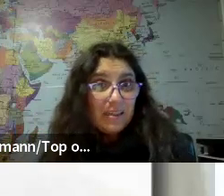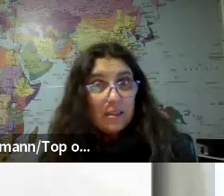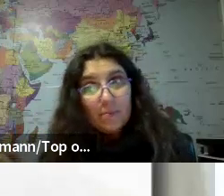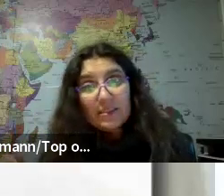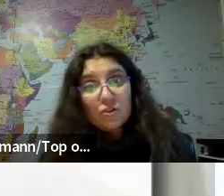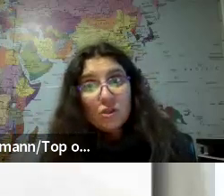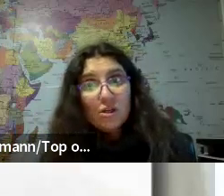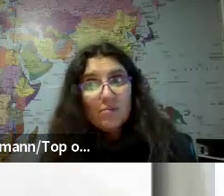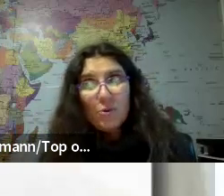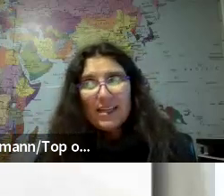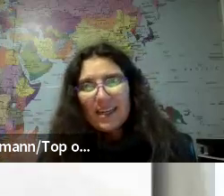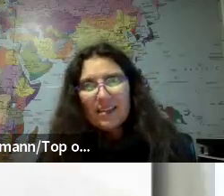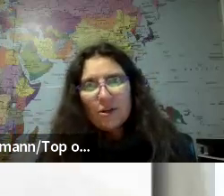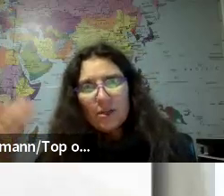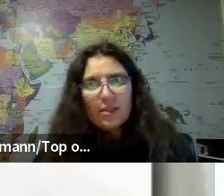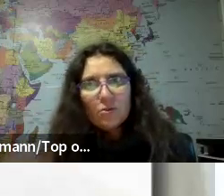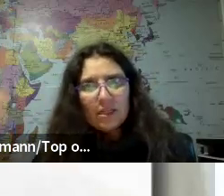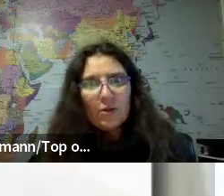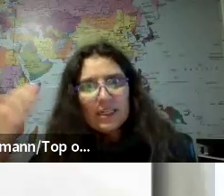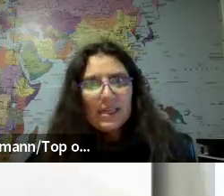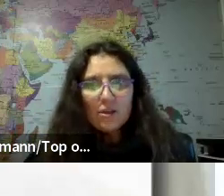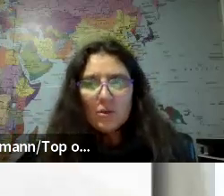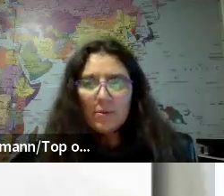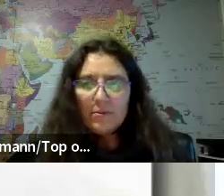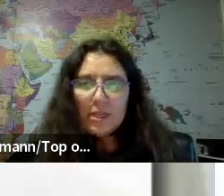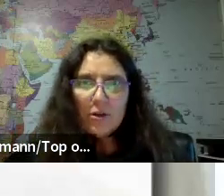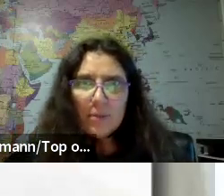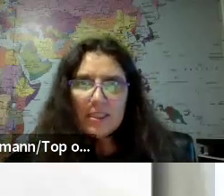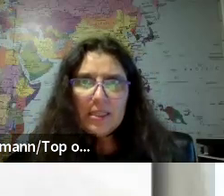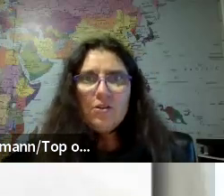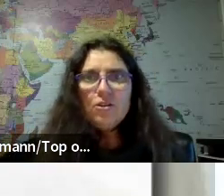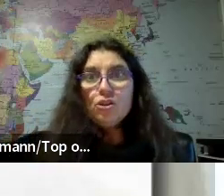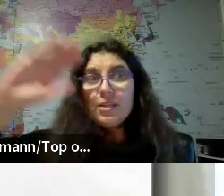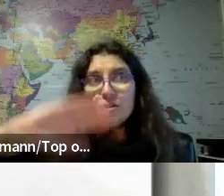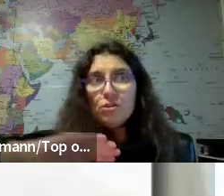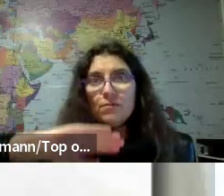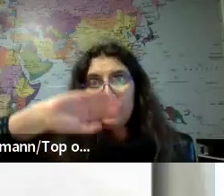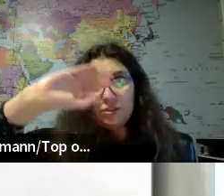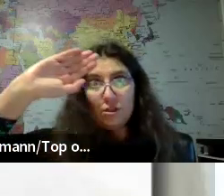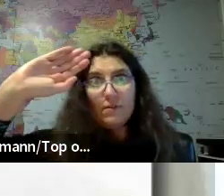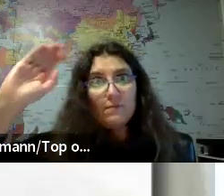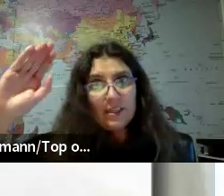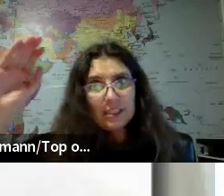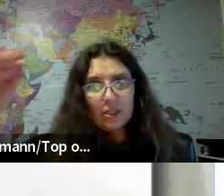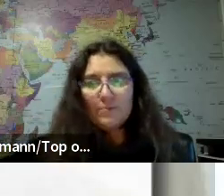agilidad, precisión, voy a estar desarrollando un trabajo en línea que es un trabajo repetitivo, todo es factor